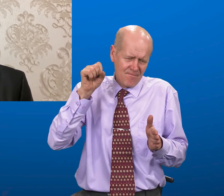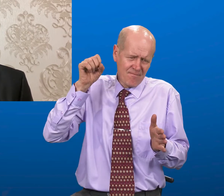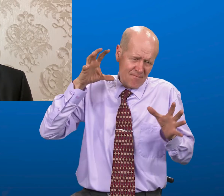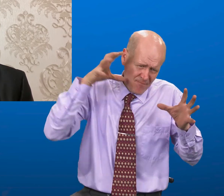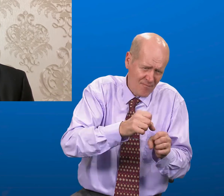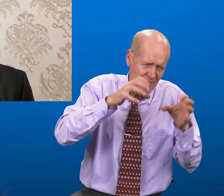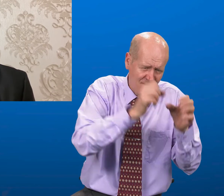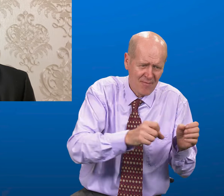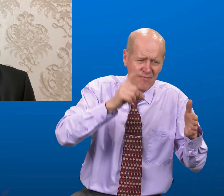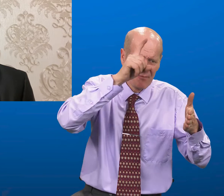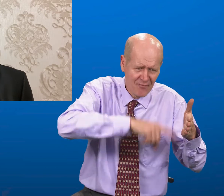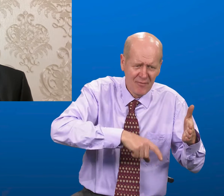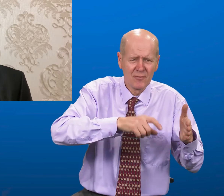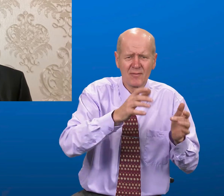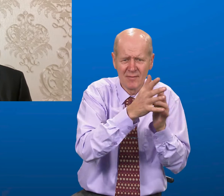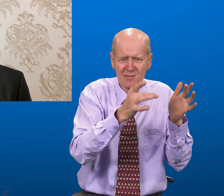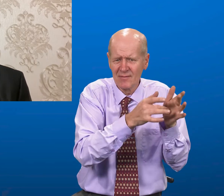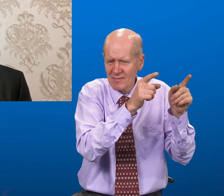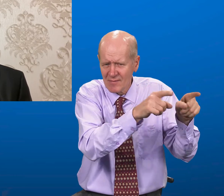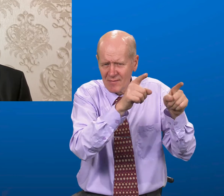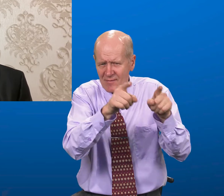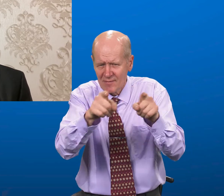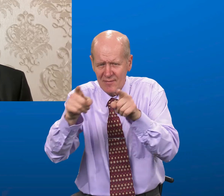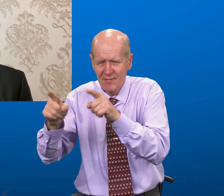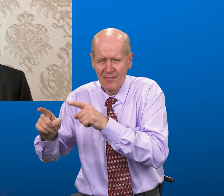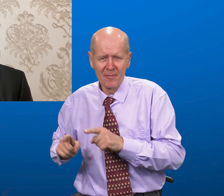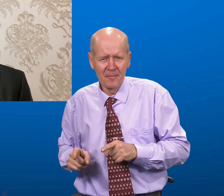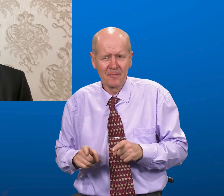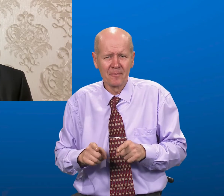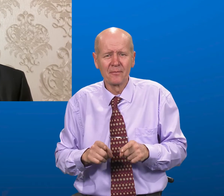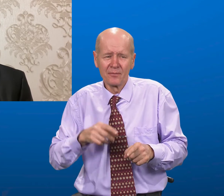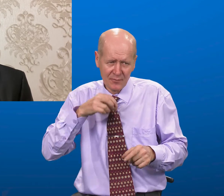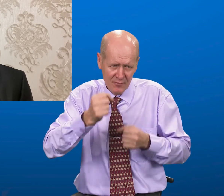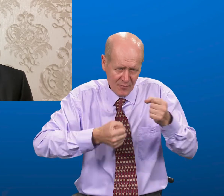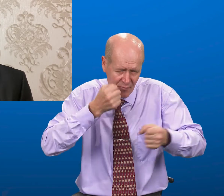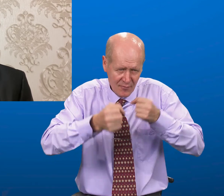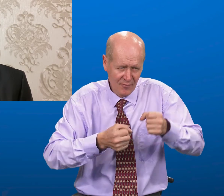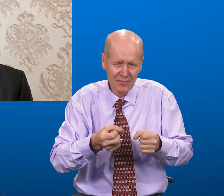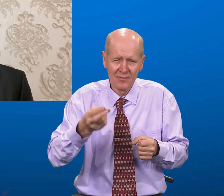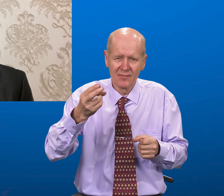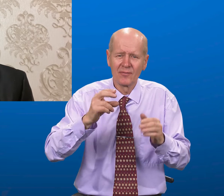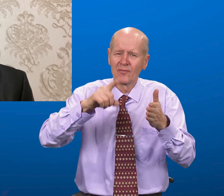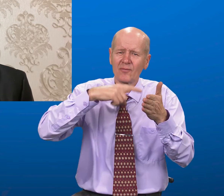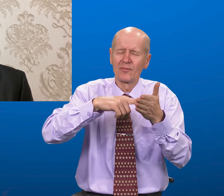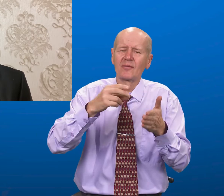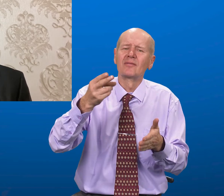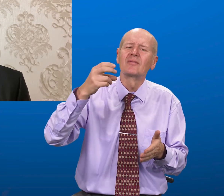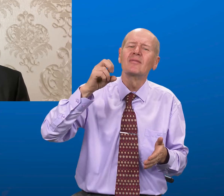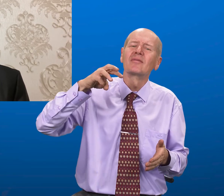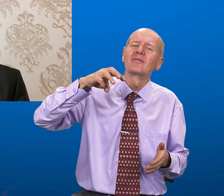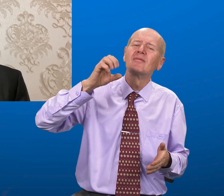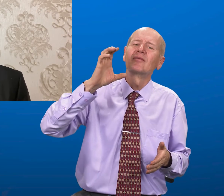ожесточившись, в Дамаск, чтобы взять там письма, доносы